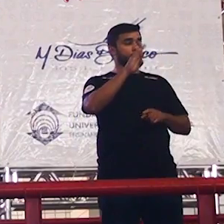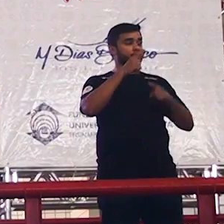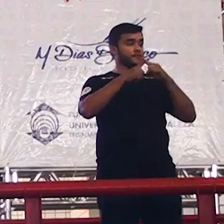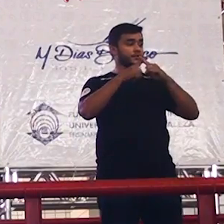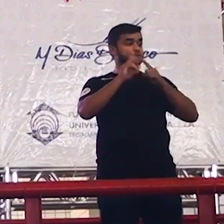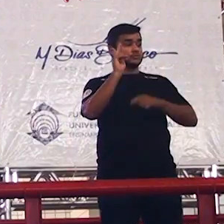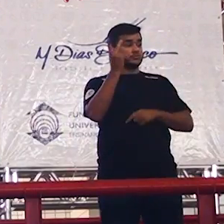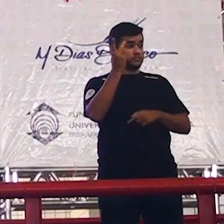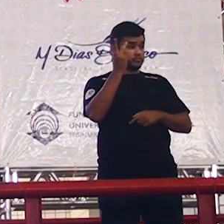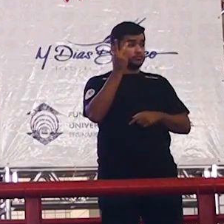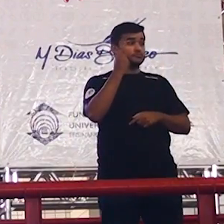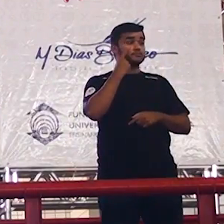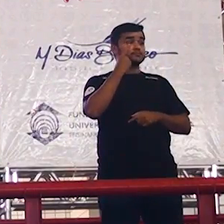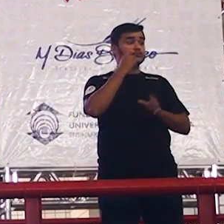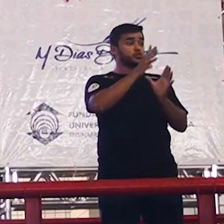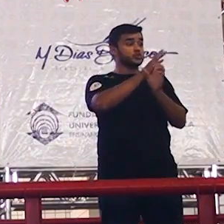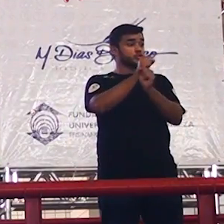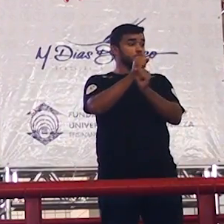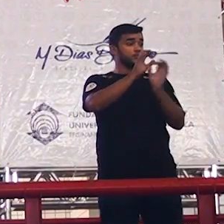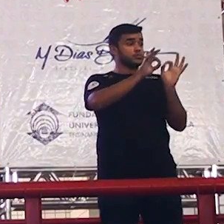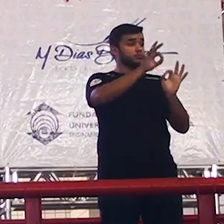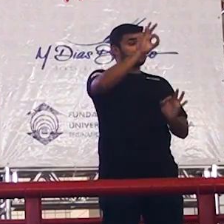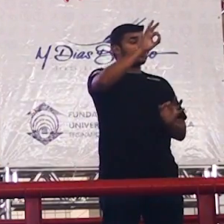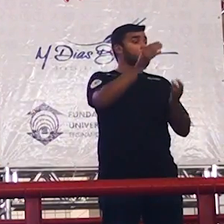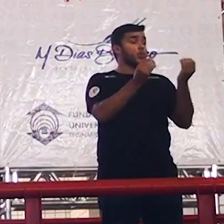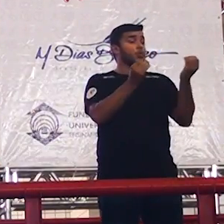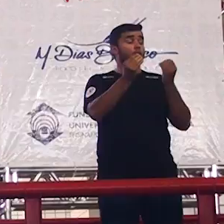altura. Nós temos também o losango.